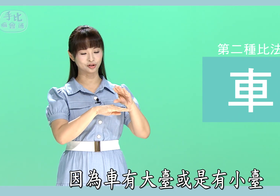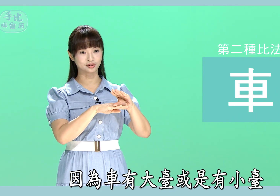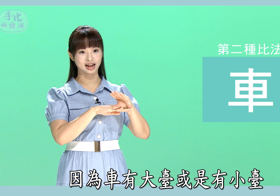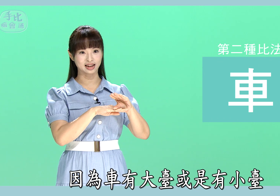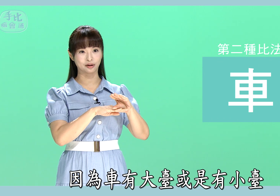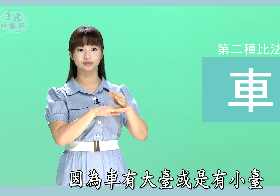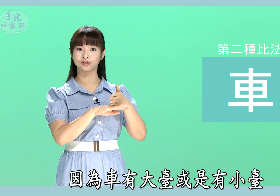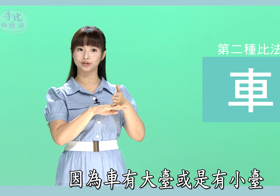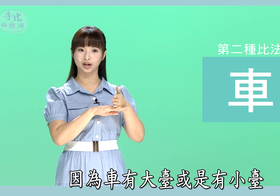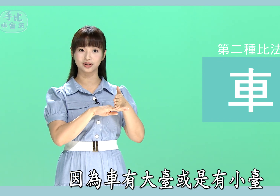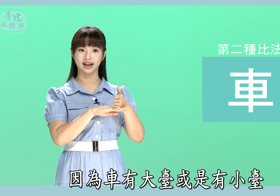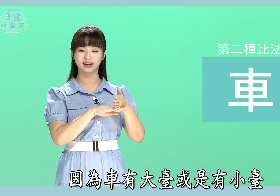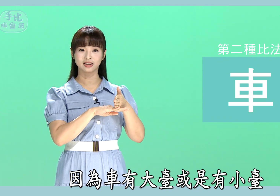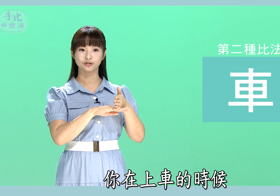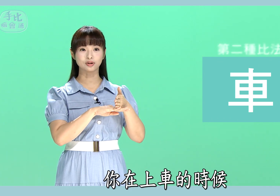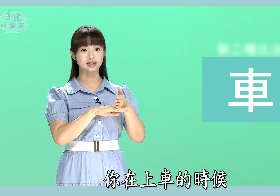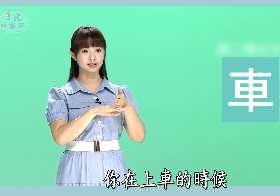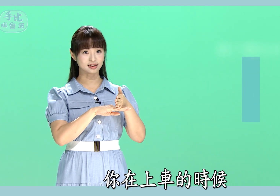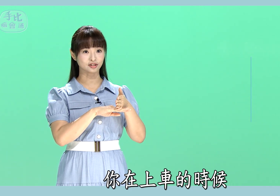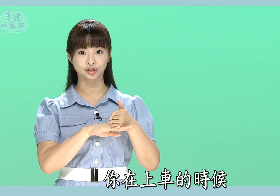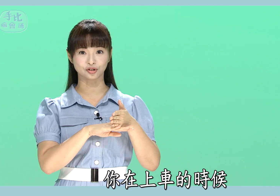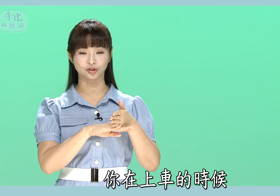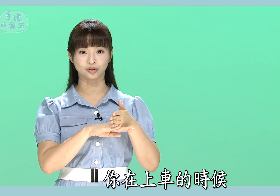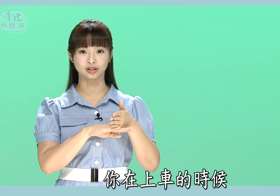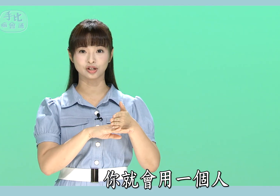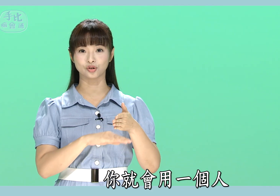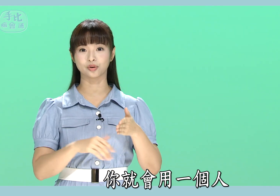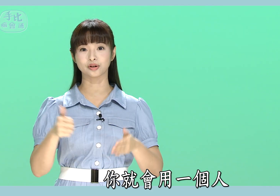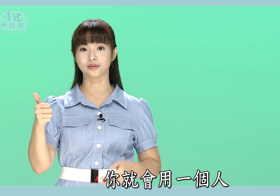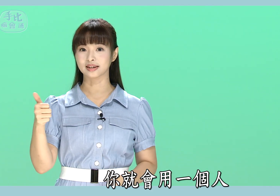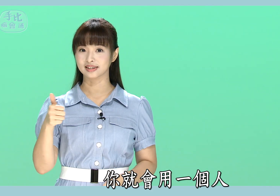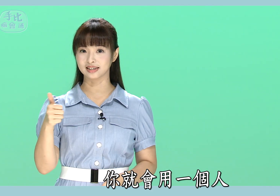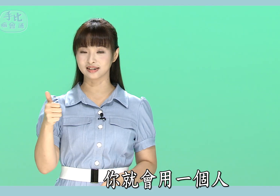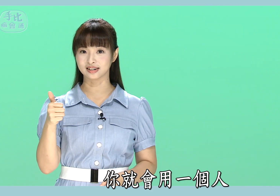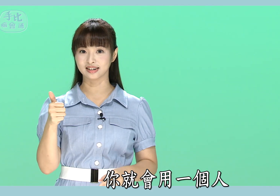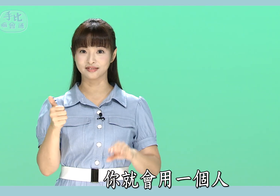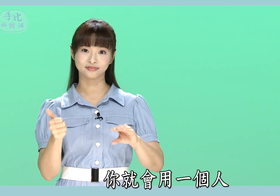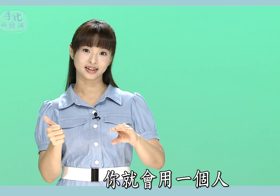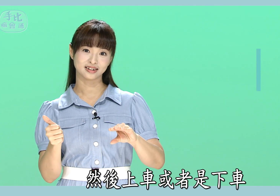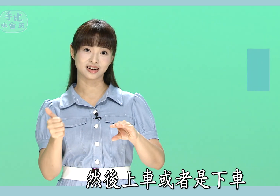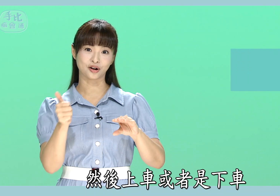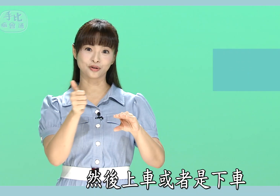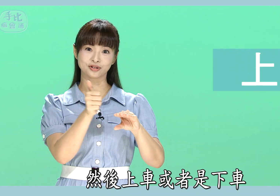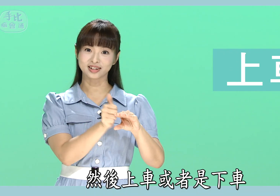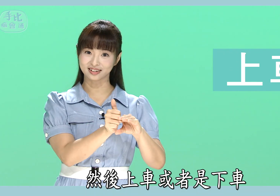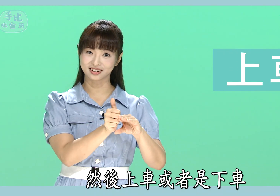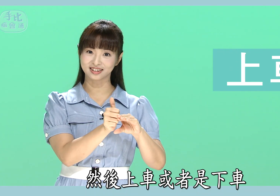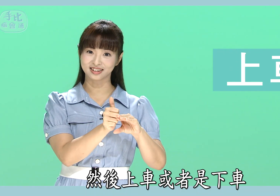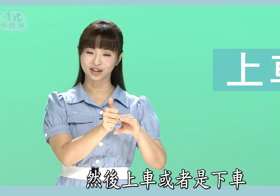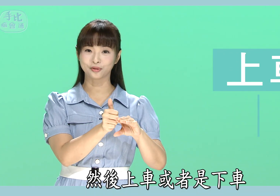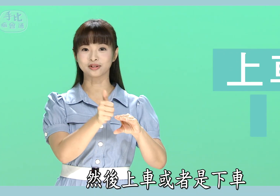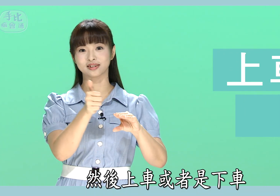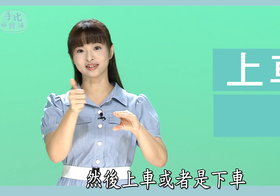大台或是有小台，所以你在上车的时候呢，你就会用一个人，然后上车或者是下